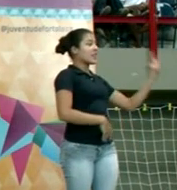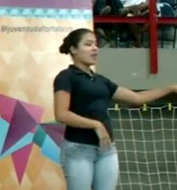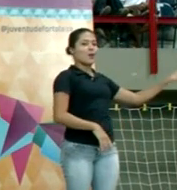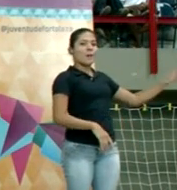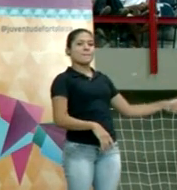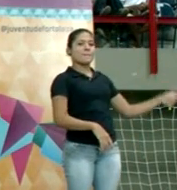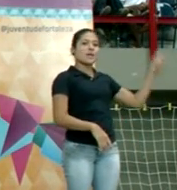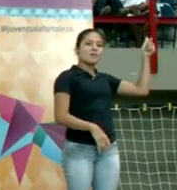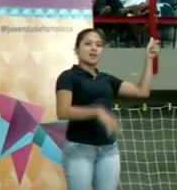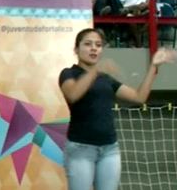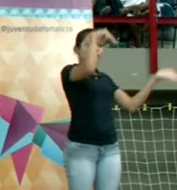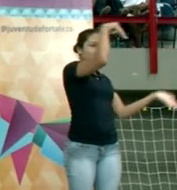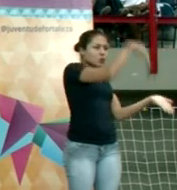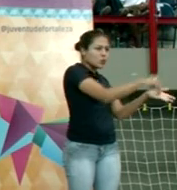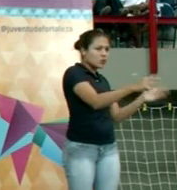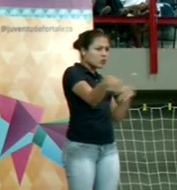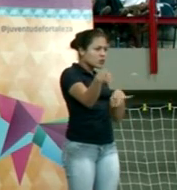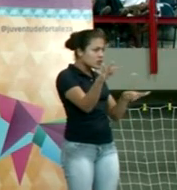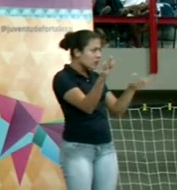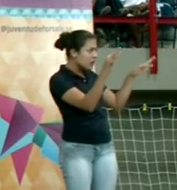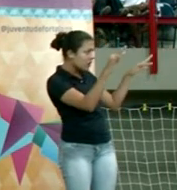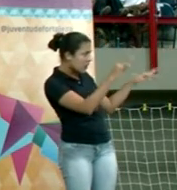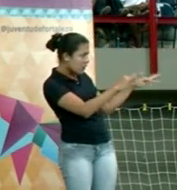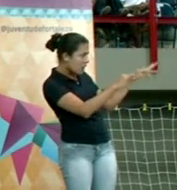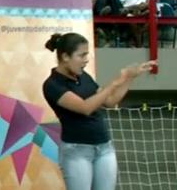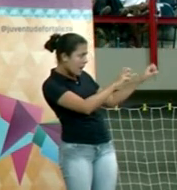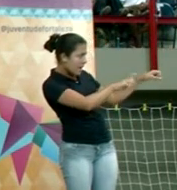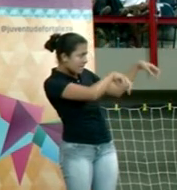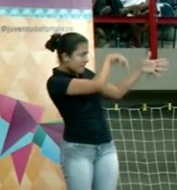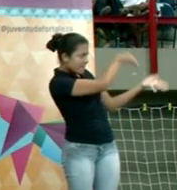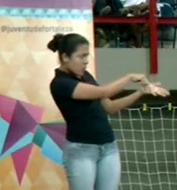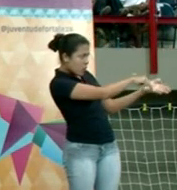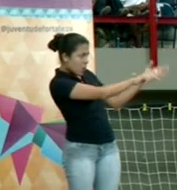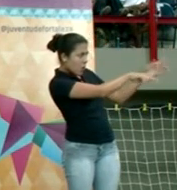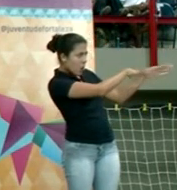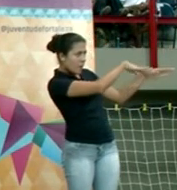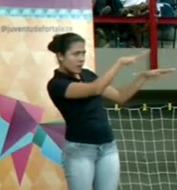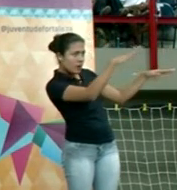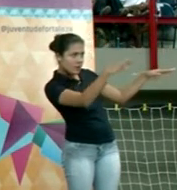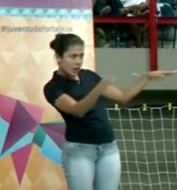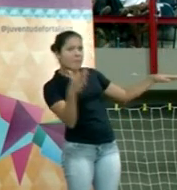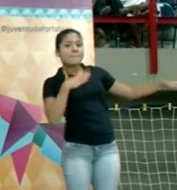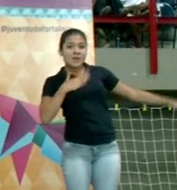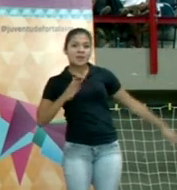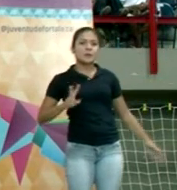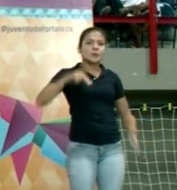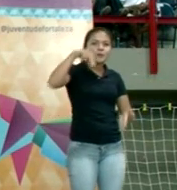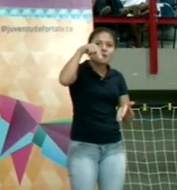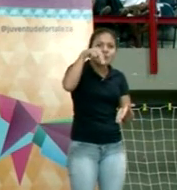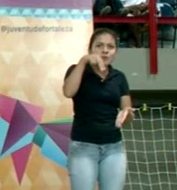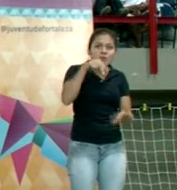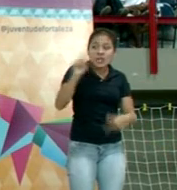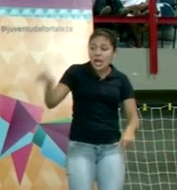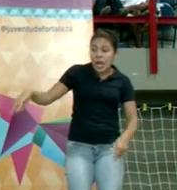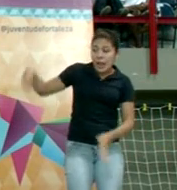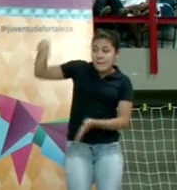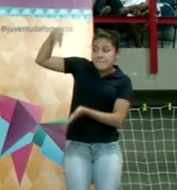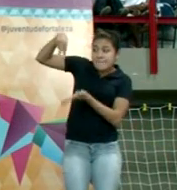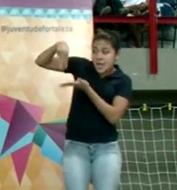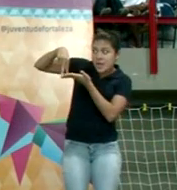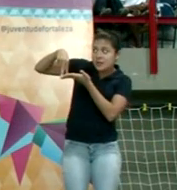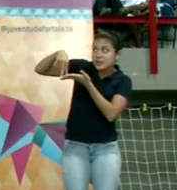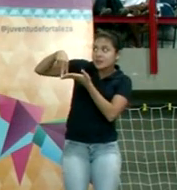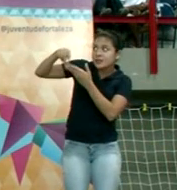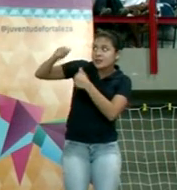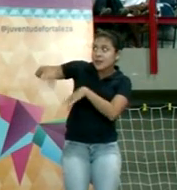primeiro. Daí a gente ficou olhando ali para ver quando é que ia chegar a nossa vez. Aí a gente ficou esperando. Quando o camarada do lado levantou, a gente